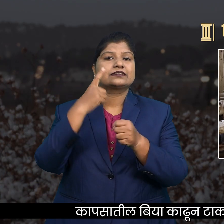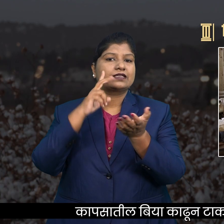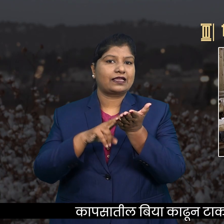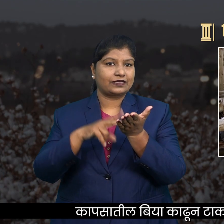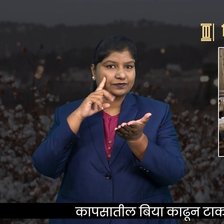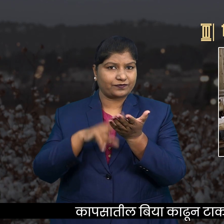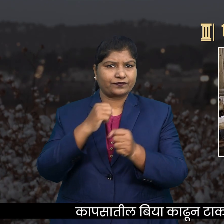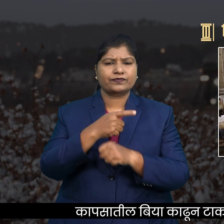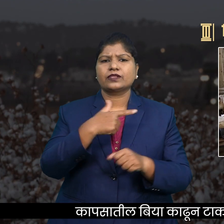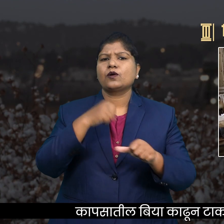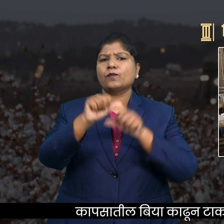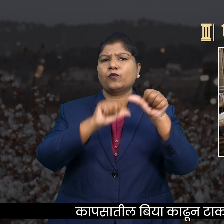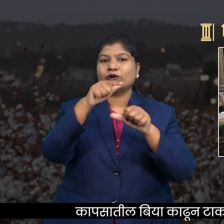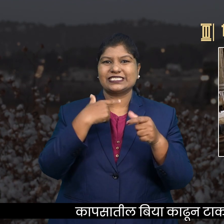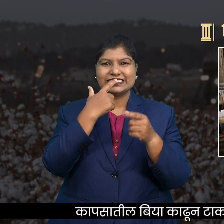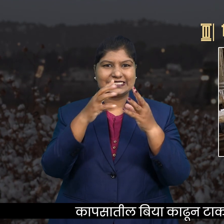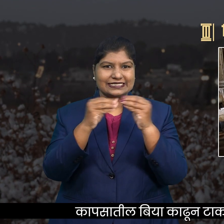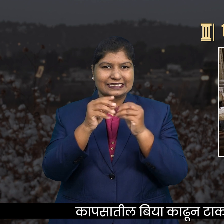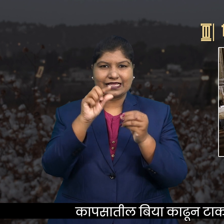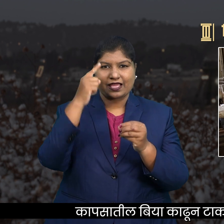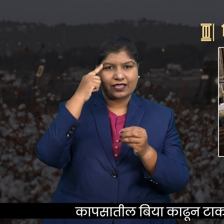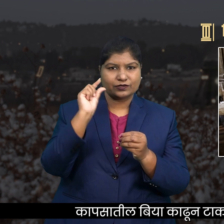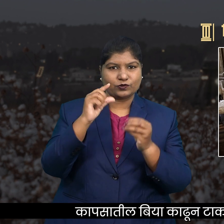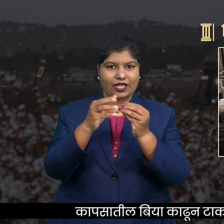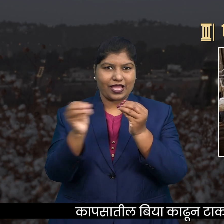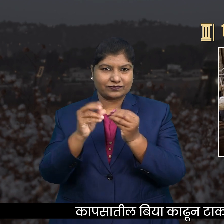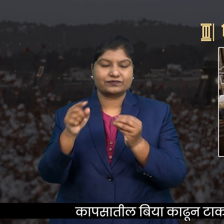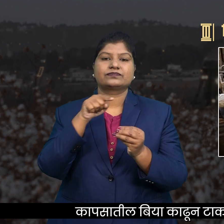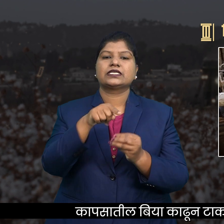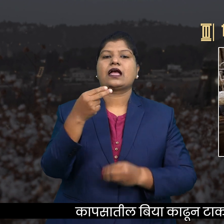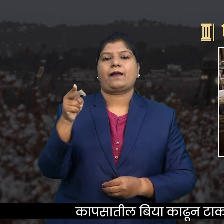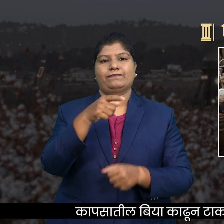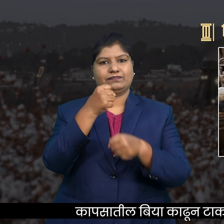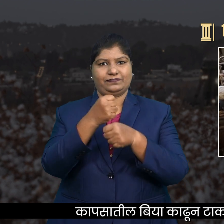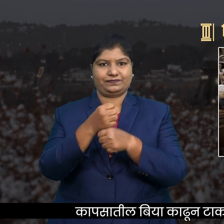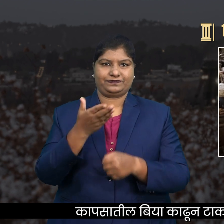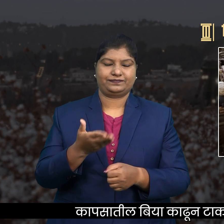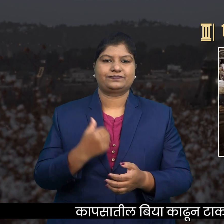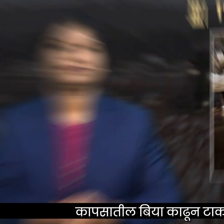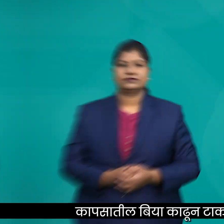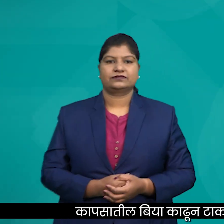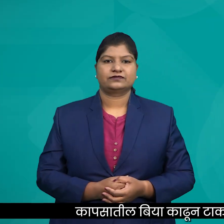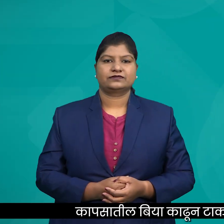कापसातील बिया काढून टाकण्याच्या प्रक्रियेला जिनिंग म्हणतात.